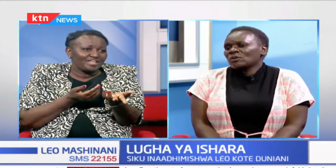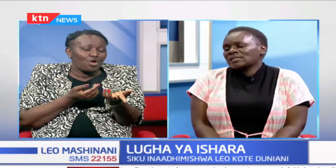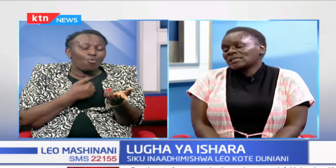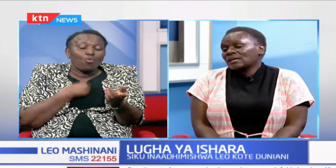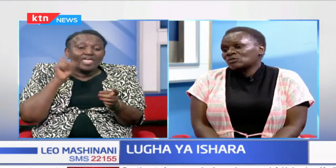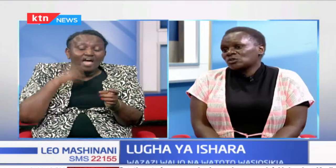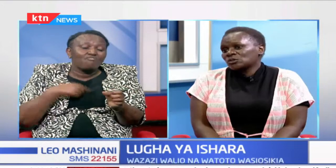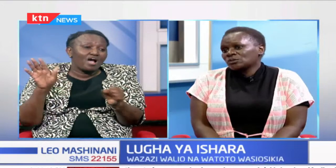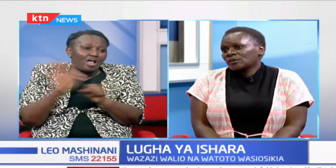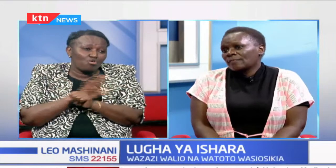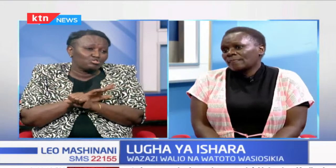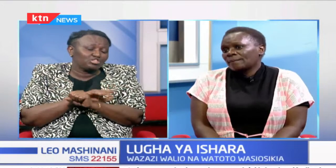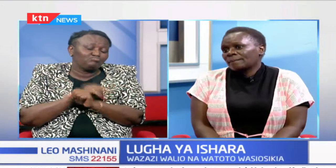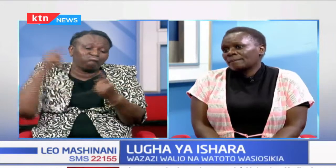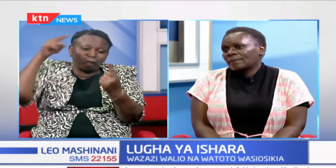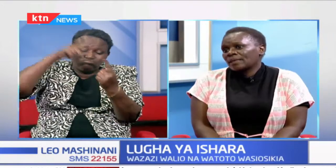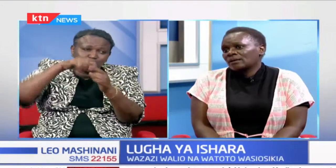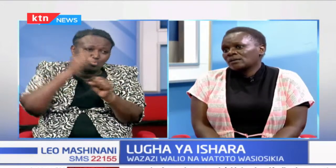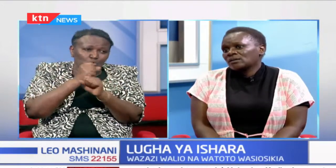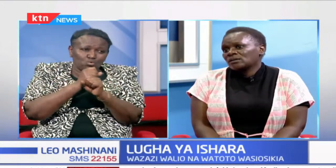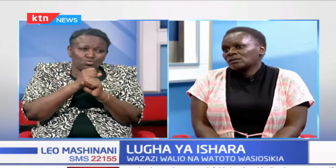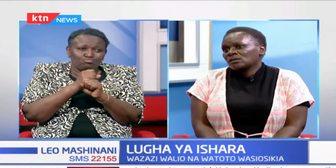Lakini tumekuwa na changamoto.